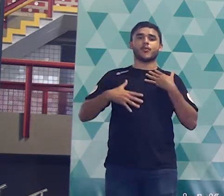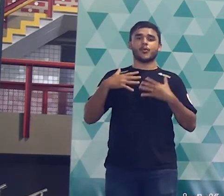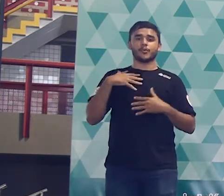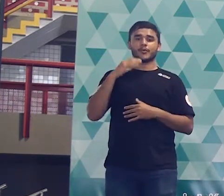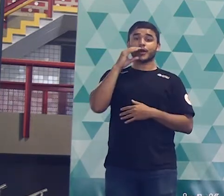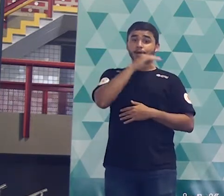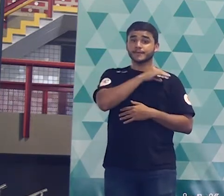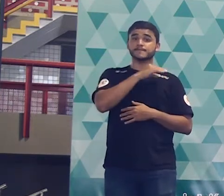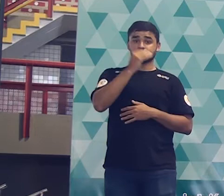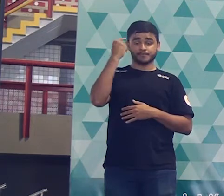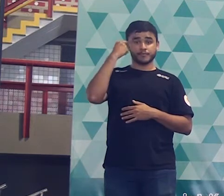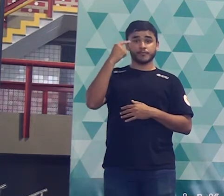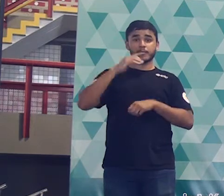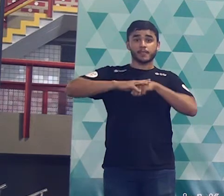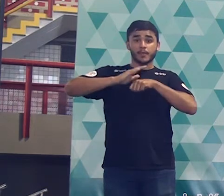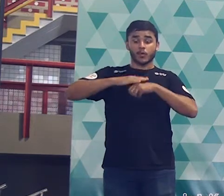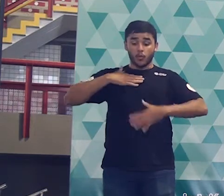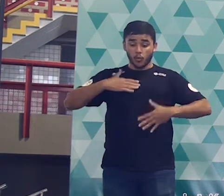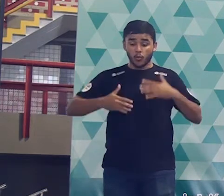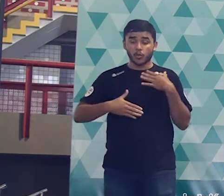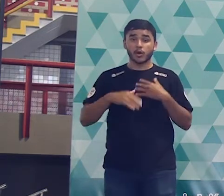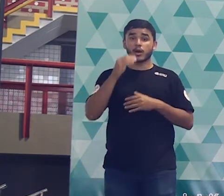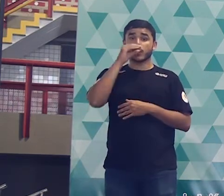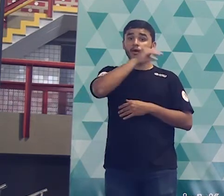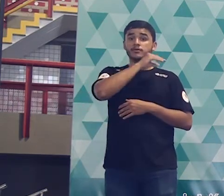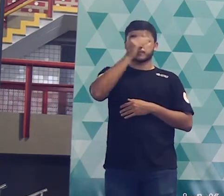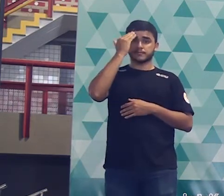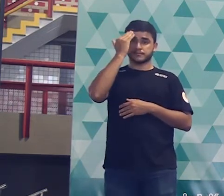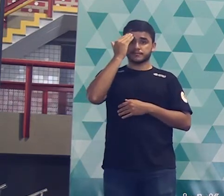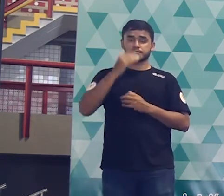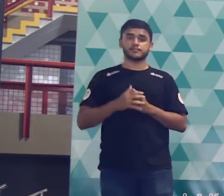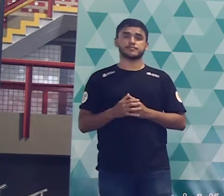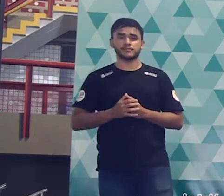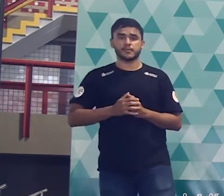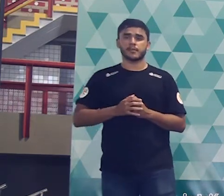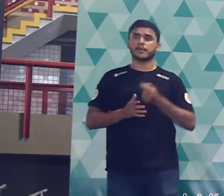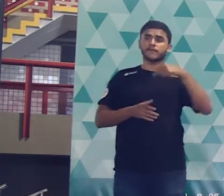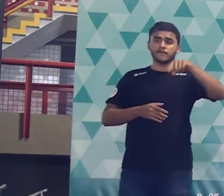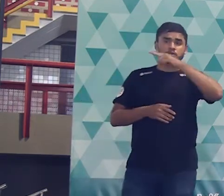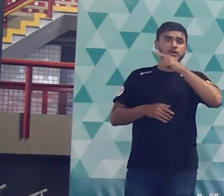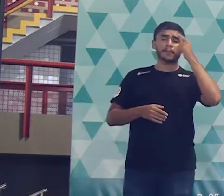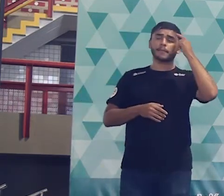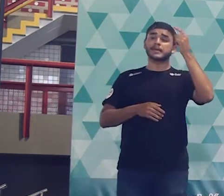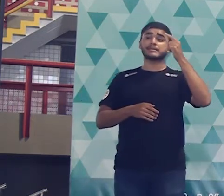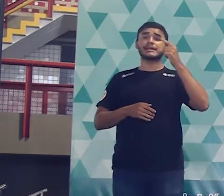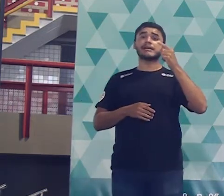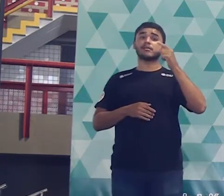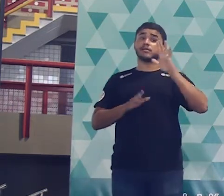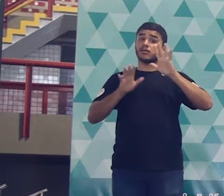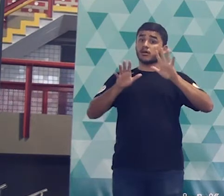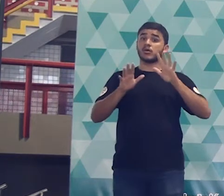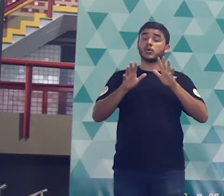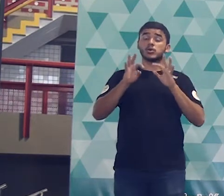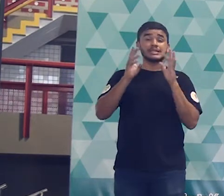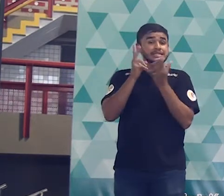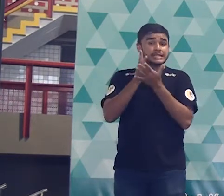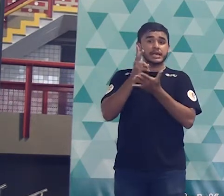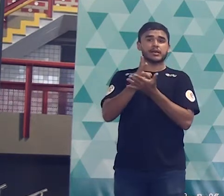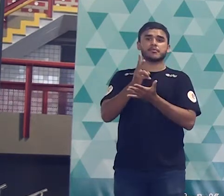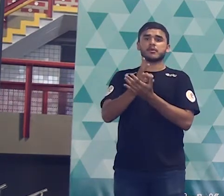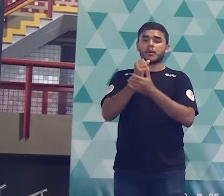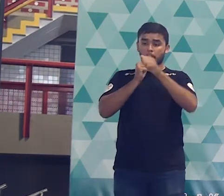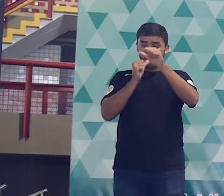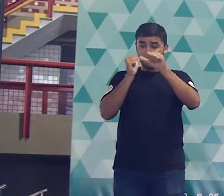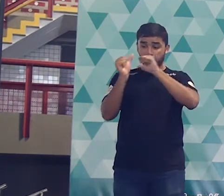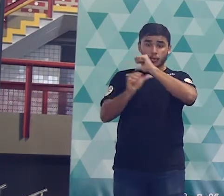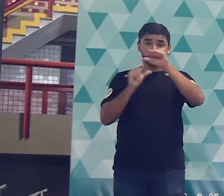a temperatura do meu organismo, que era o ambiente. Então, uma coisa que eu não quero que ninguém nunca mais esqueça. Toda vida que você tiver uma reação